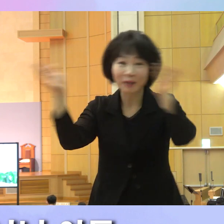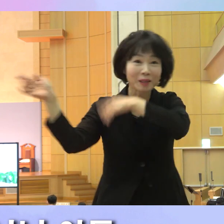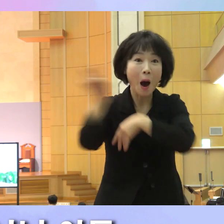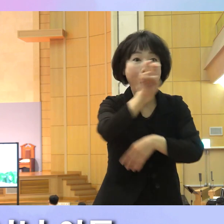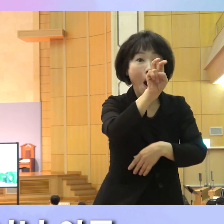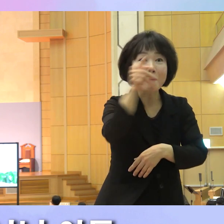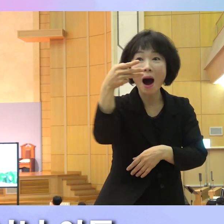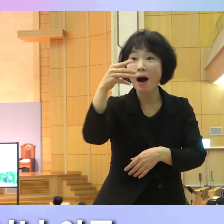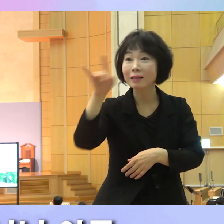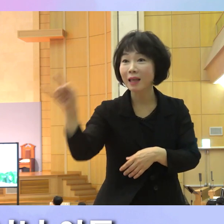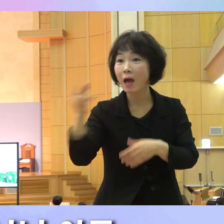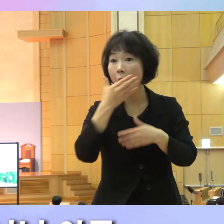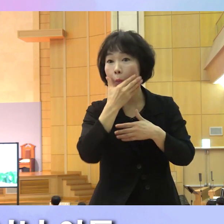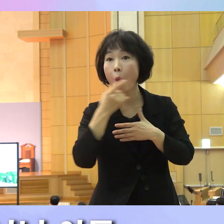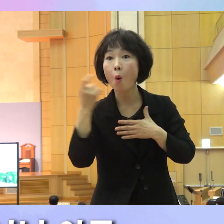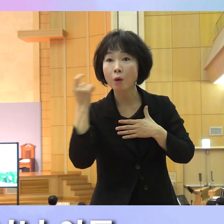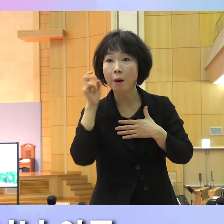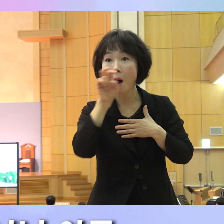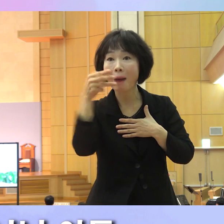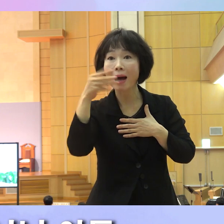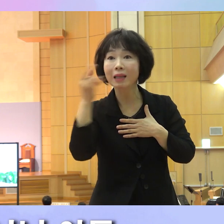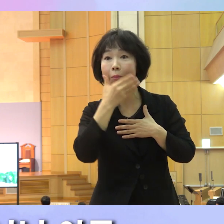26장 61절에